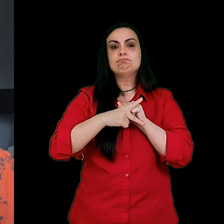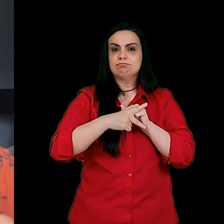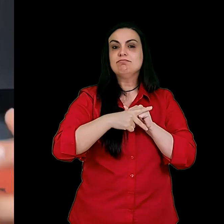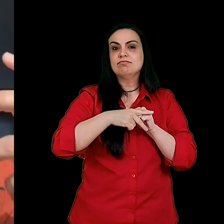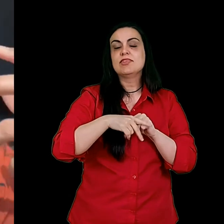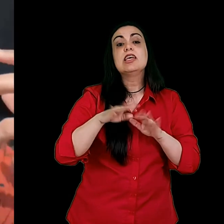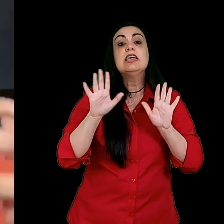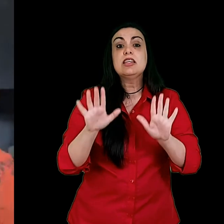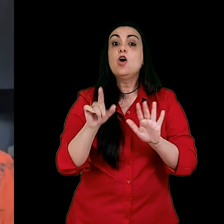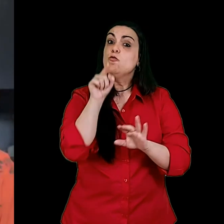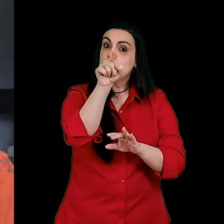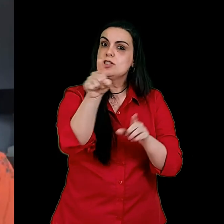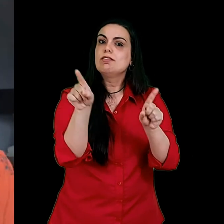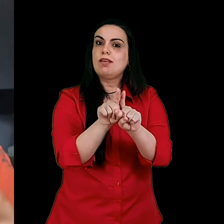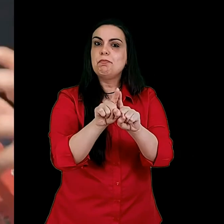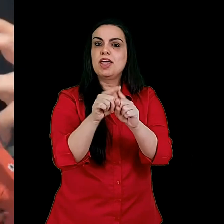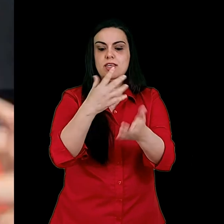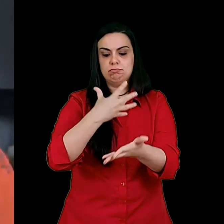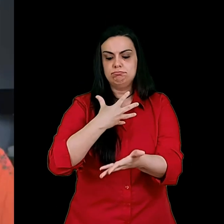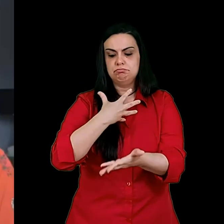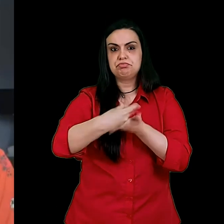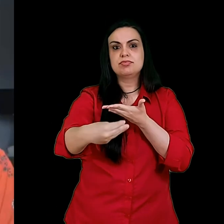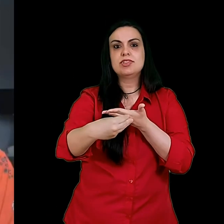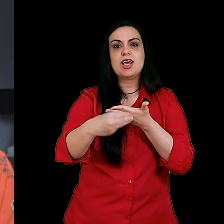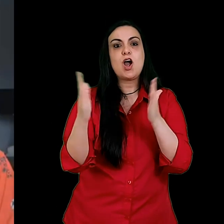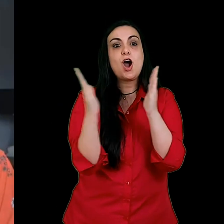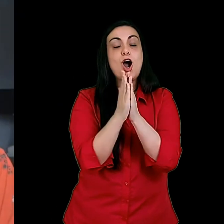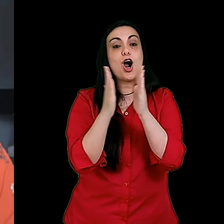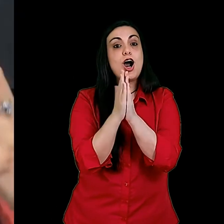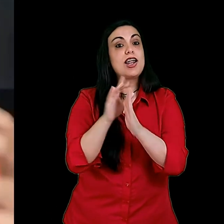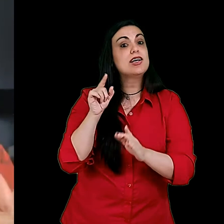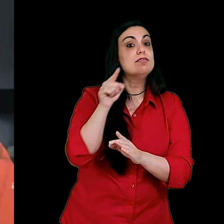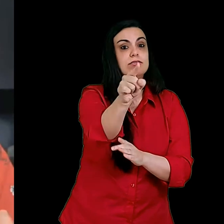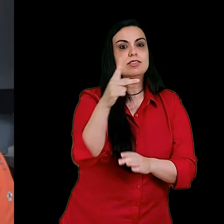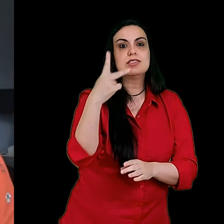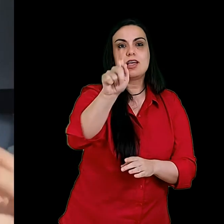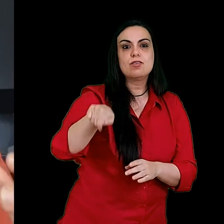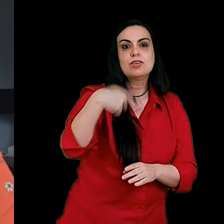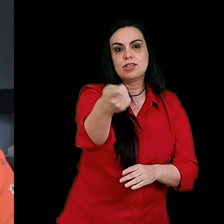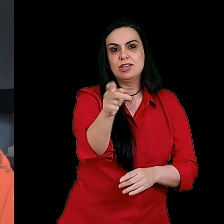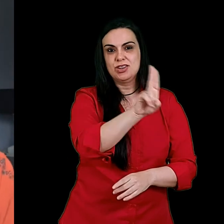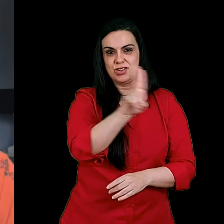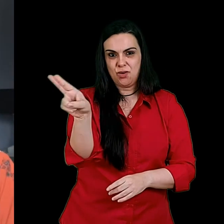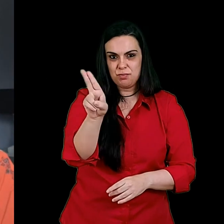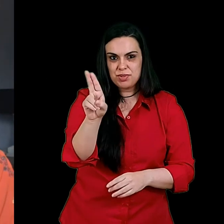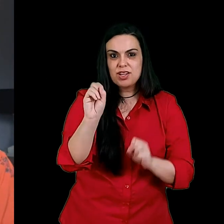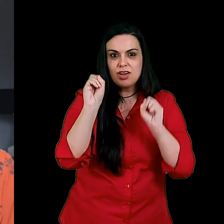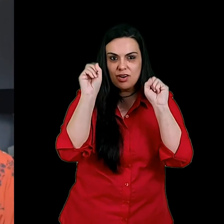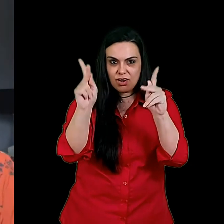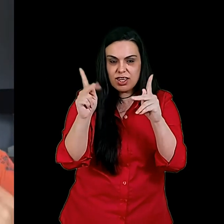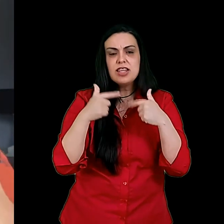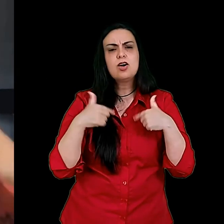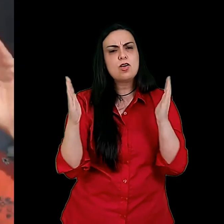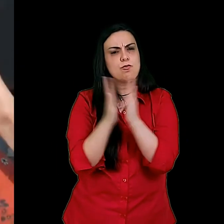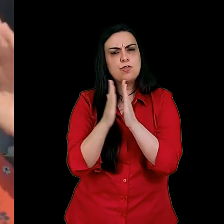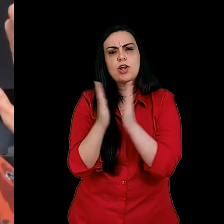se você estivesse orando por você. Vai ser o exemplo da oração. E eu vou orar aqui agora, eu vou falar com Deus na primeira